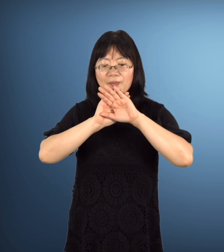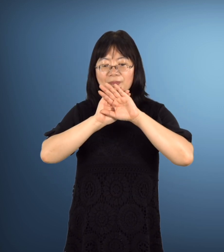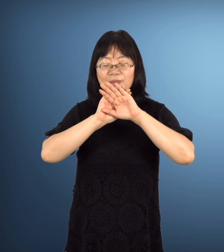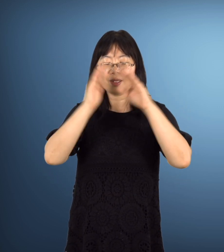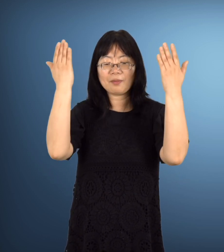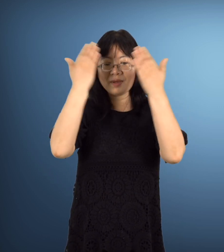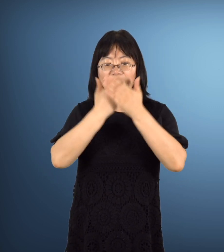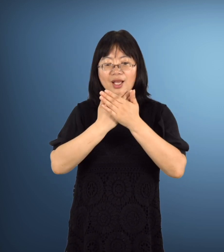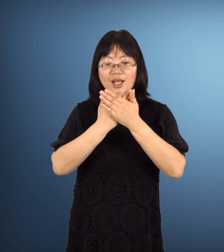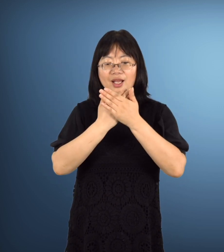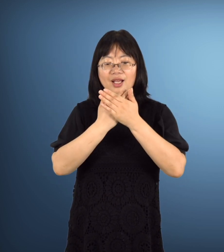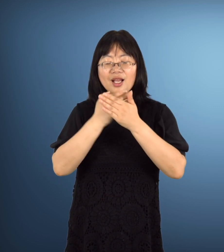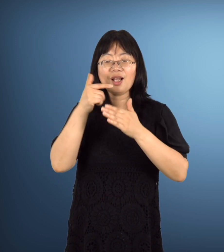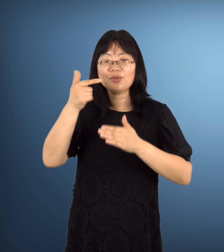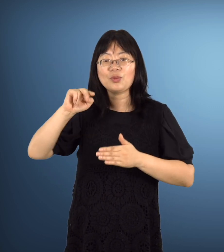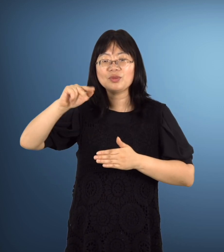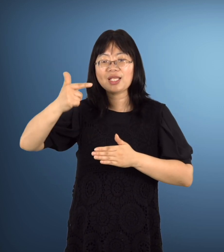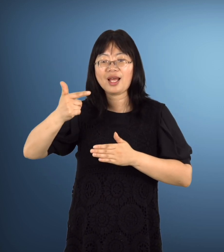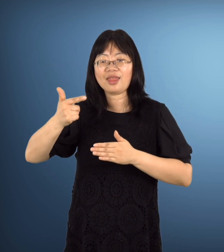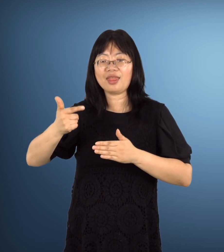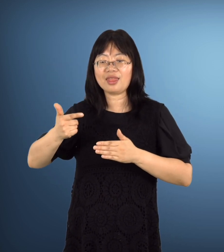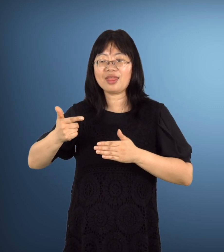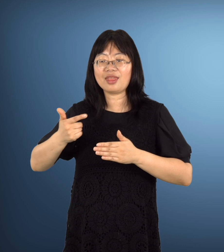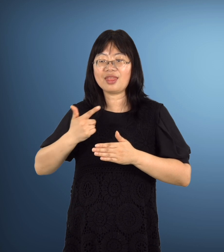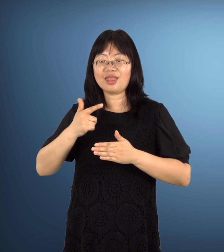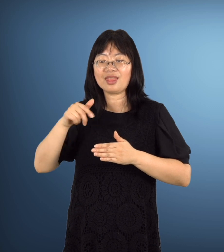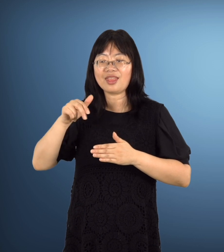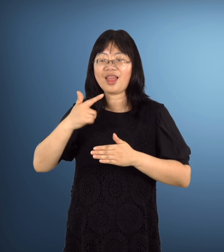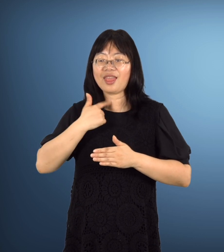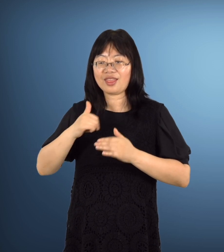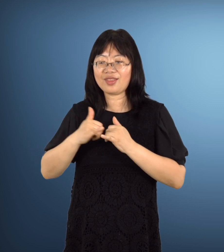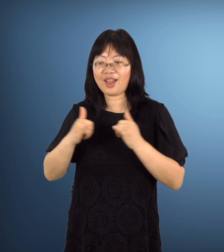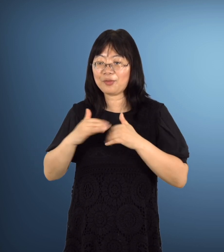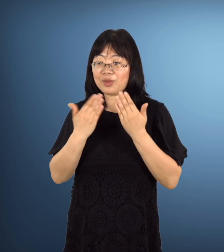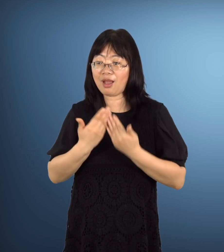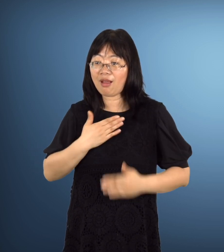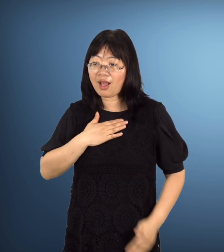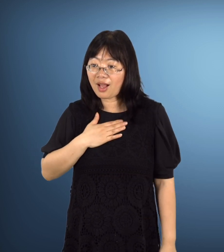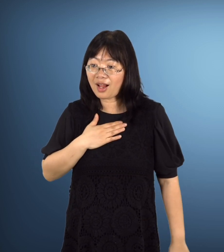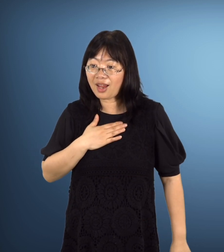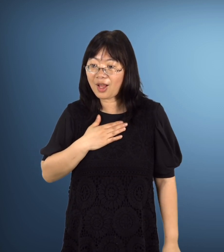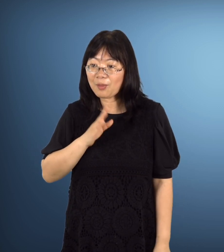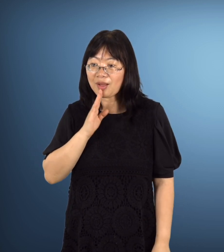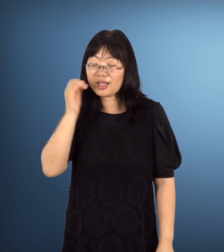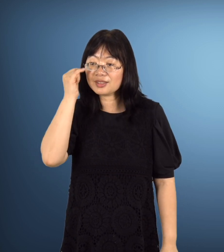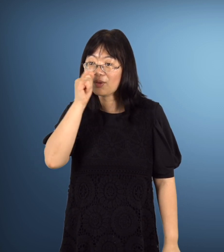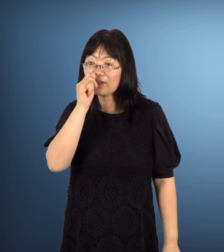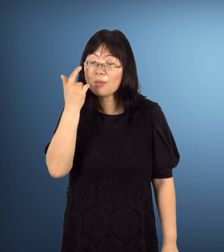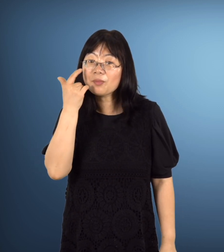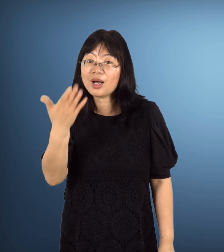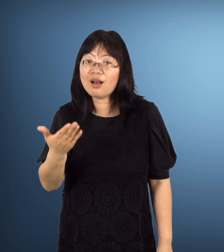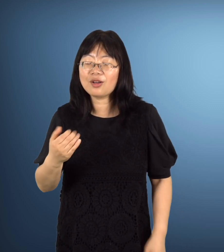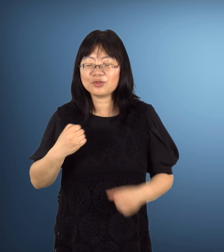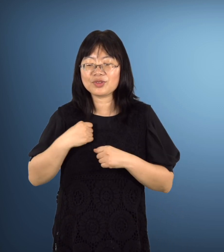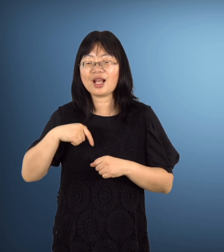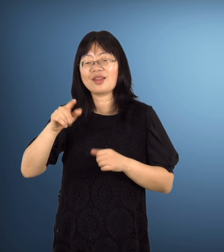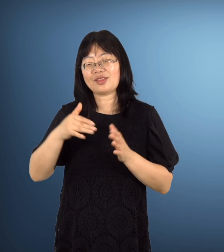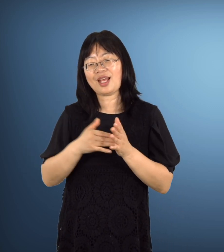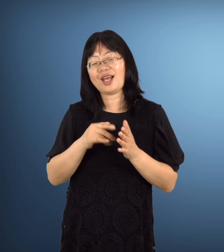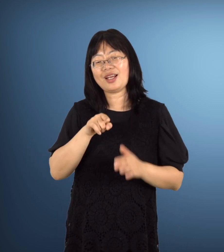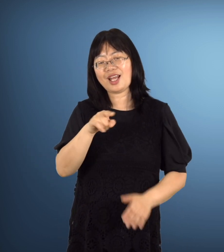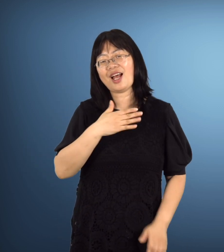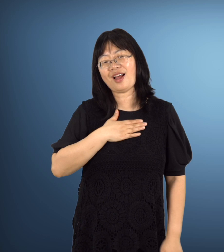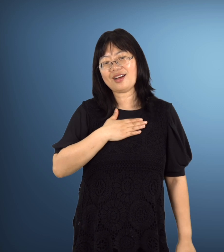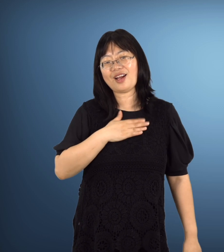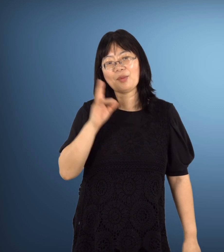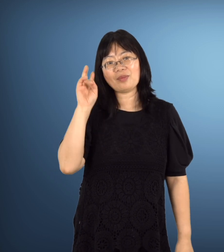어두운 밤에 이 논산 출신들 이거 다 알잖아요. 네? 이거 기억나요? 군대 갔다 와야만 이거